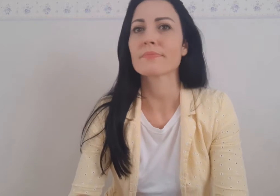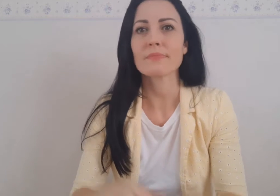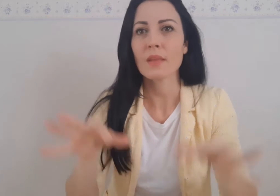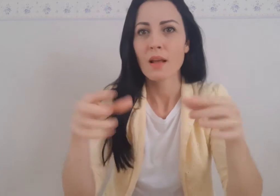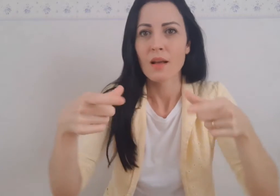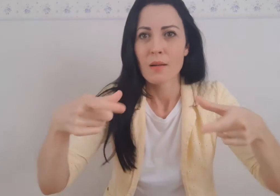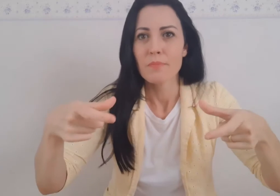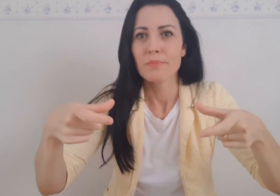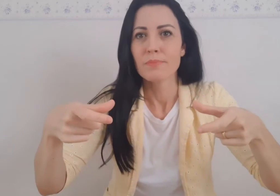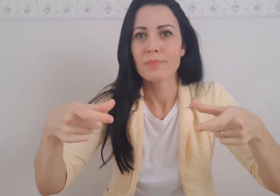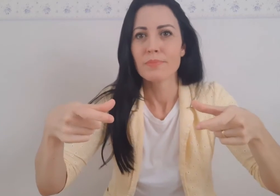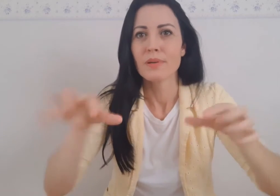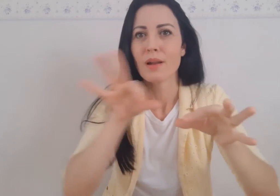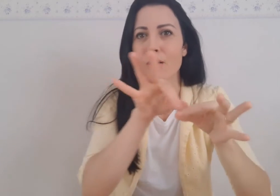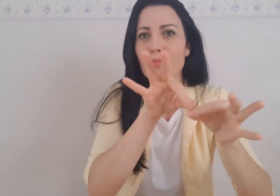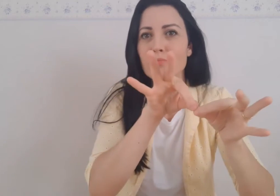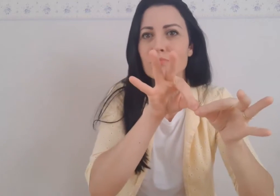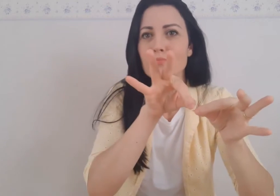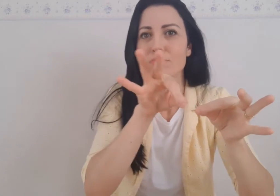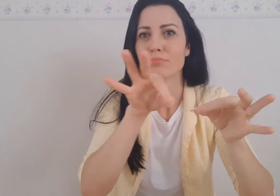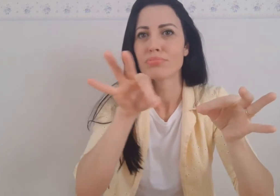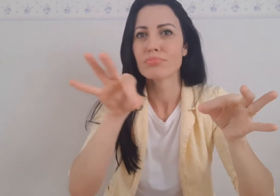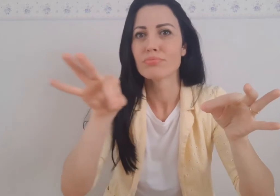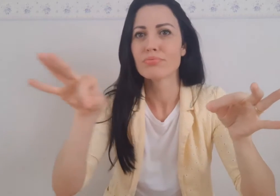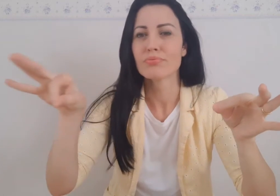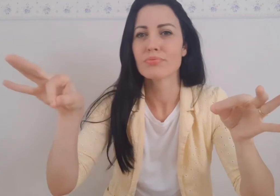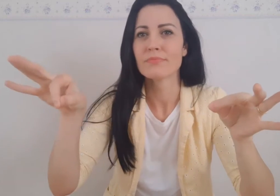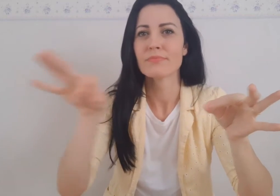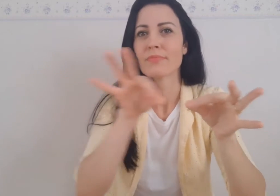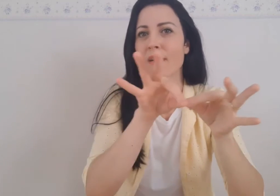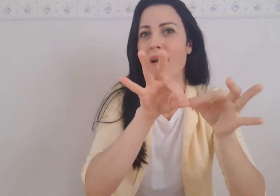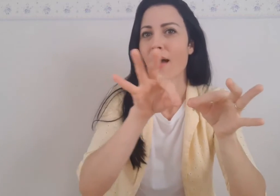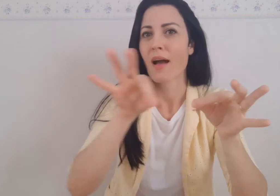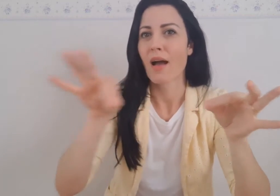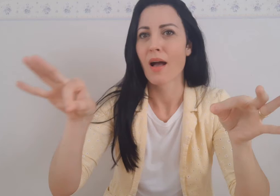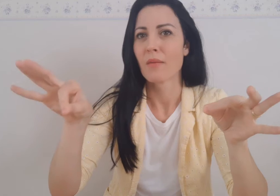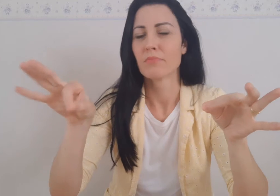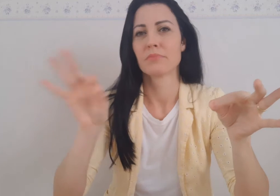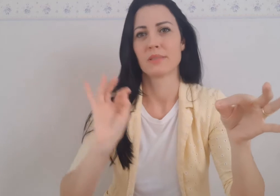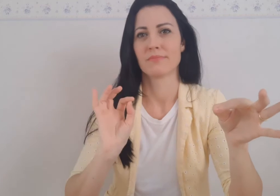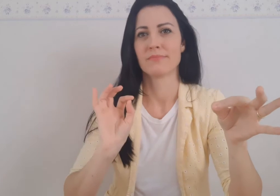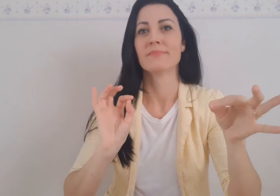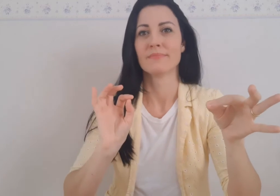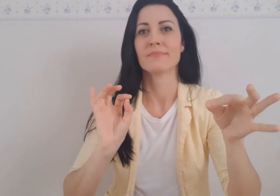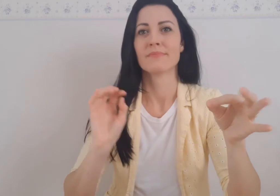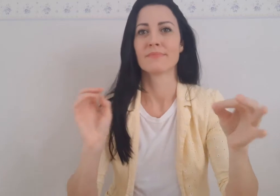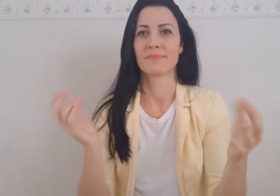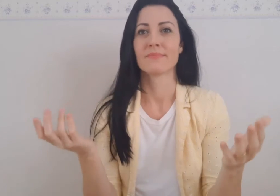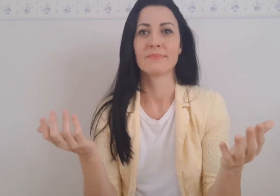Ou abrir um zíper de um estojo, de um penal. Abrir.